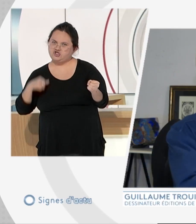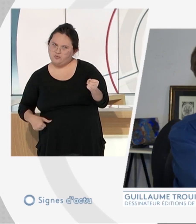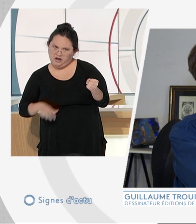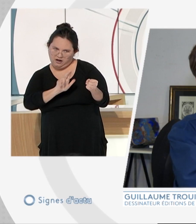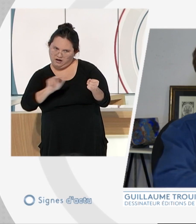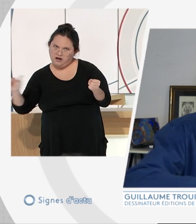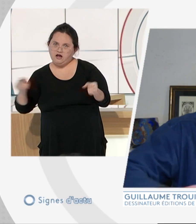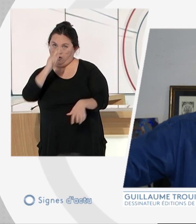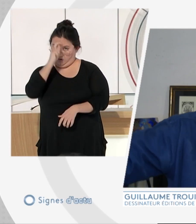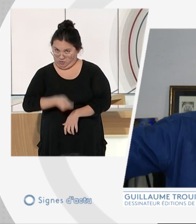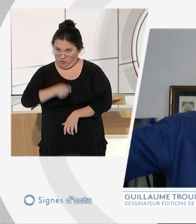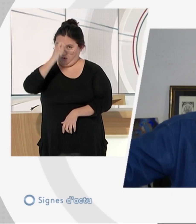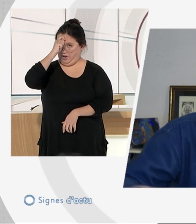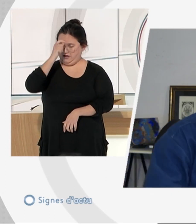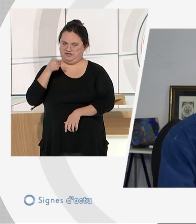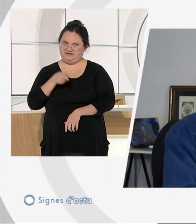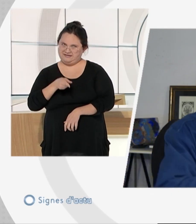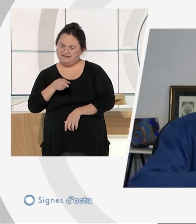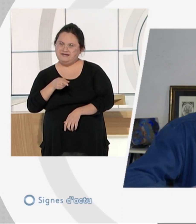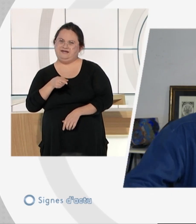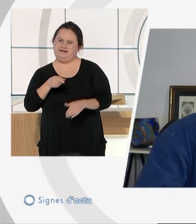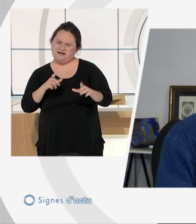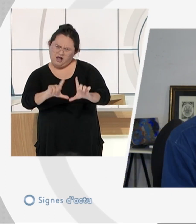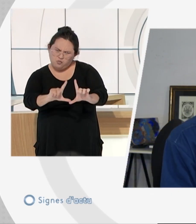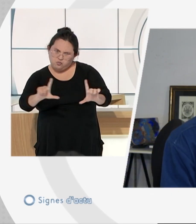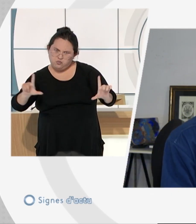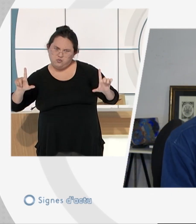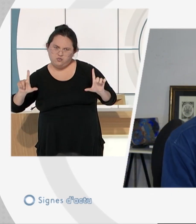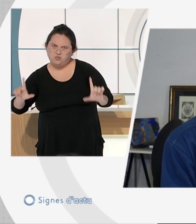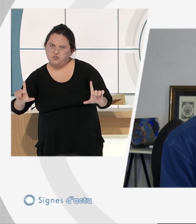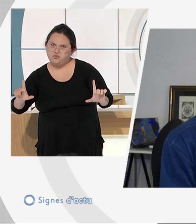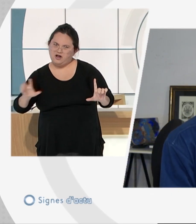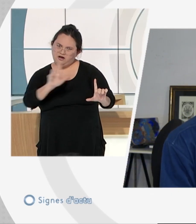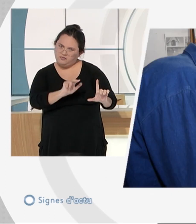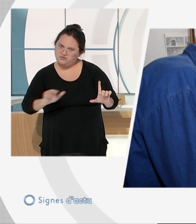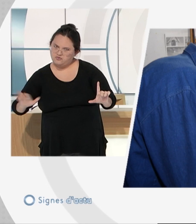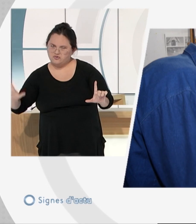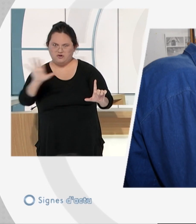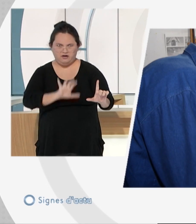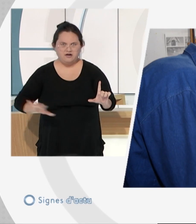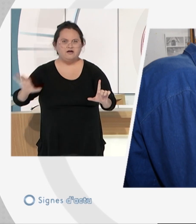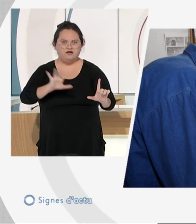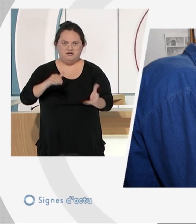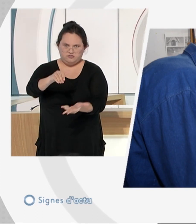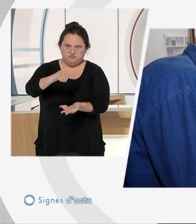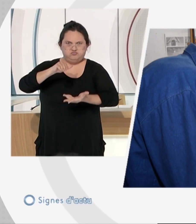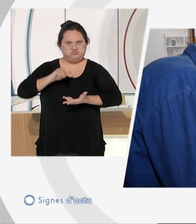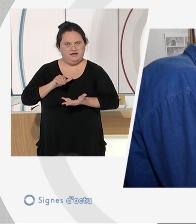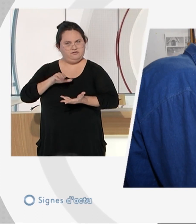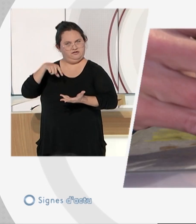au long plan panoramique de la peinture chinoise. Et d'y